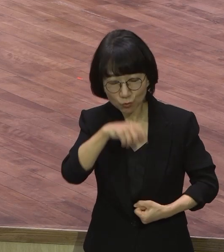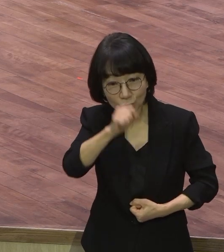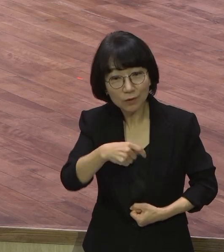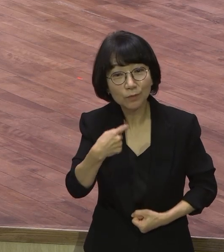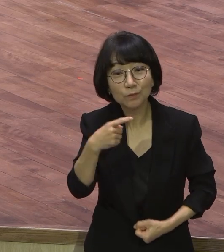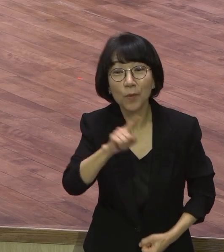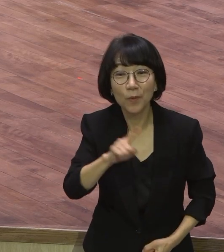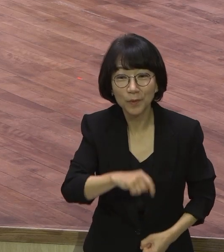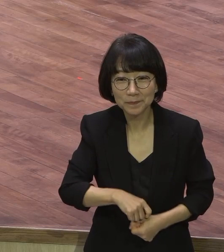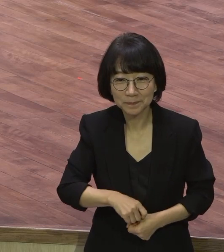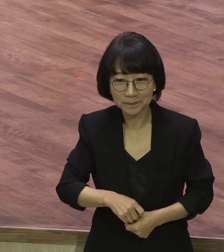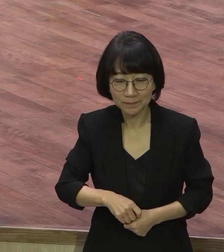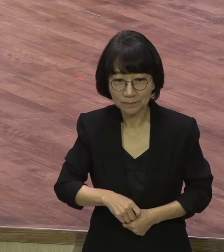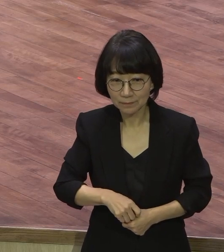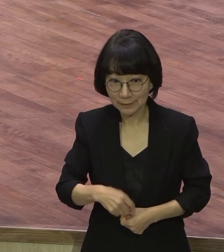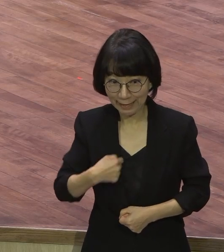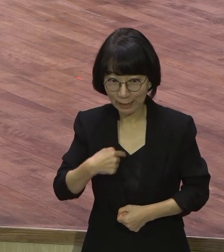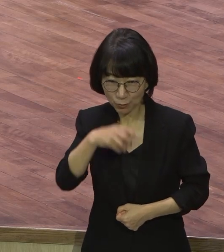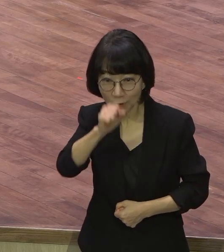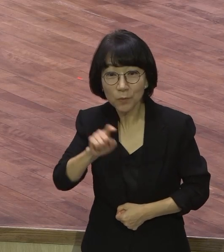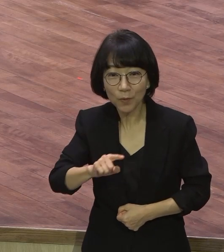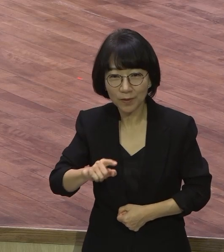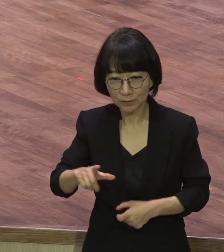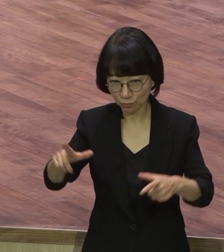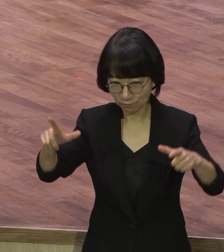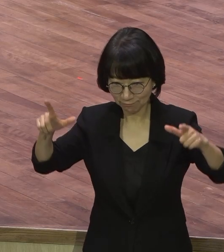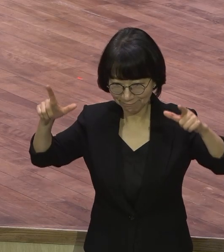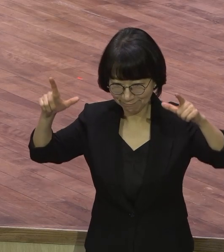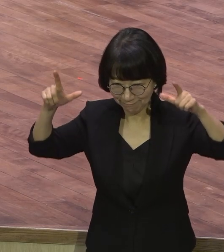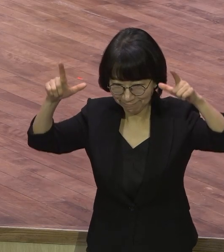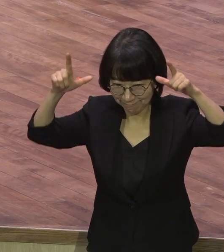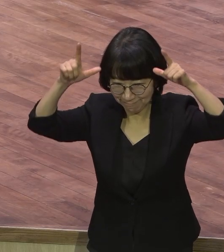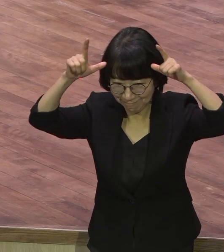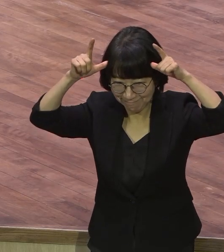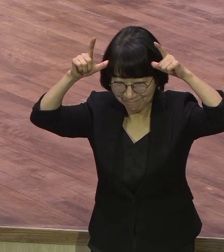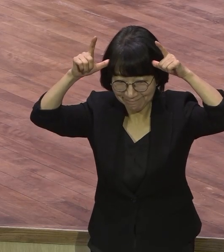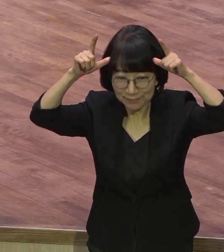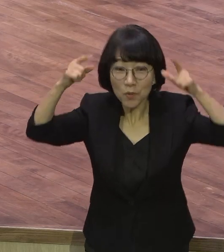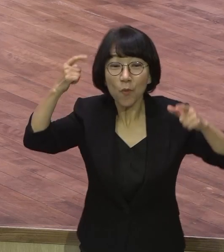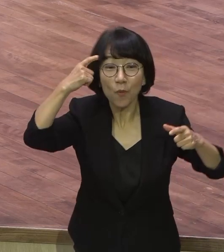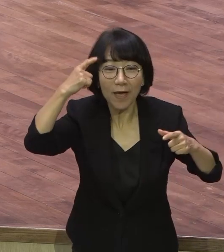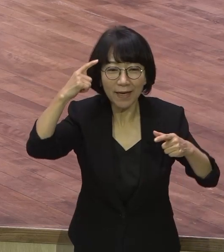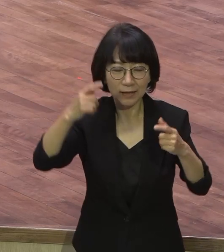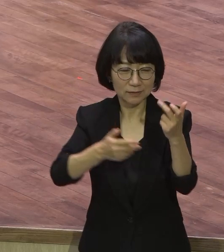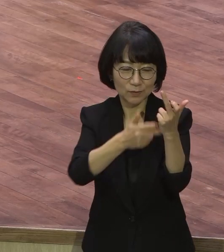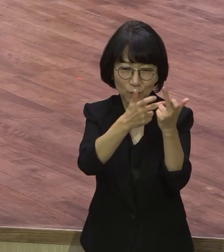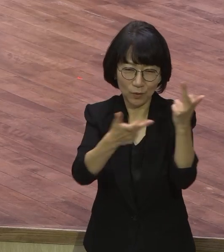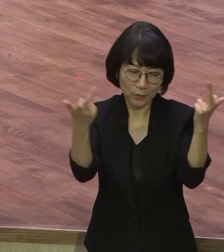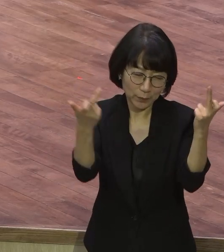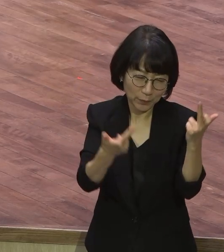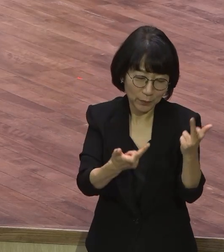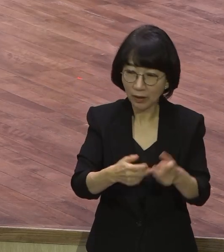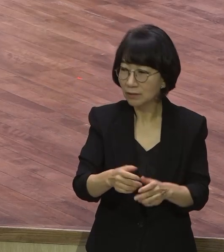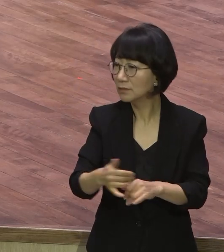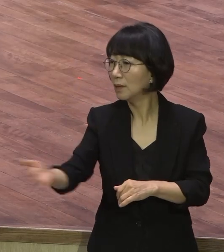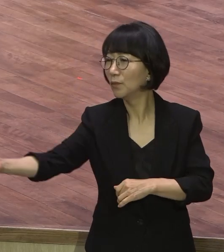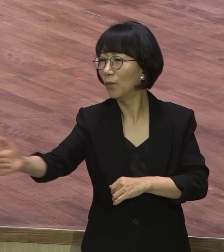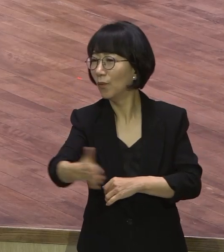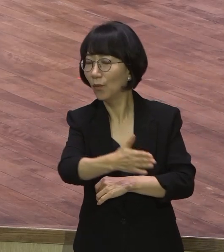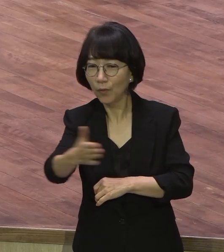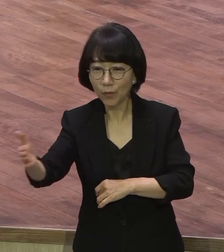농촌을 가면요 옛날에 어지러워 없습니다. 농촌을 가면 소가 그 골짜기에서 아무도 없는데 그 골짜기